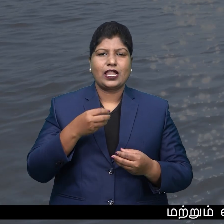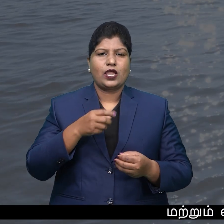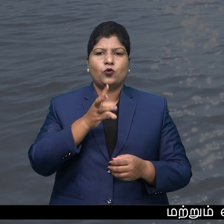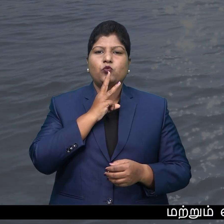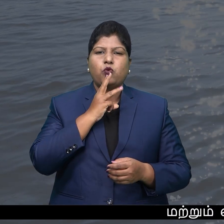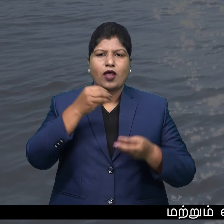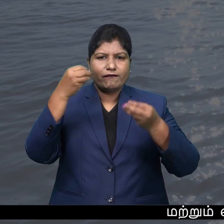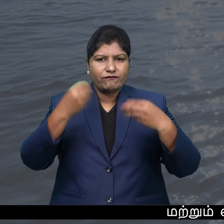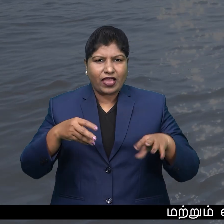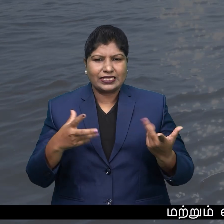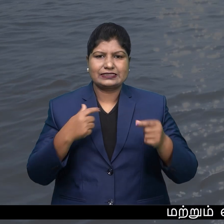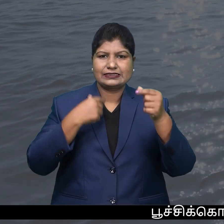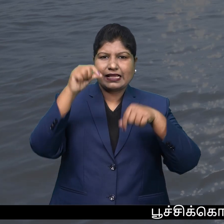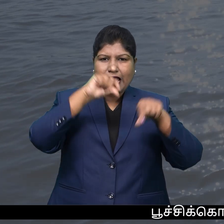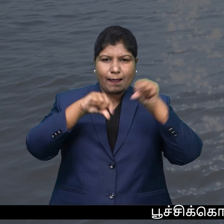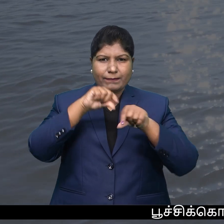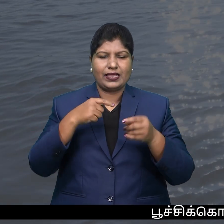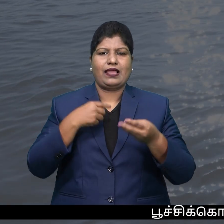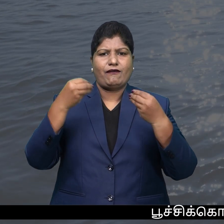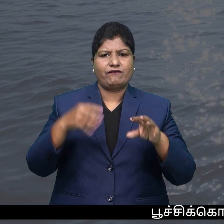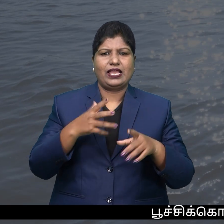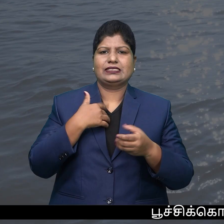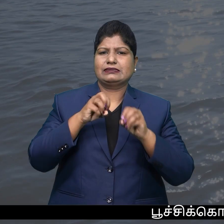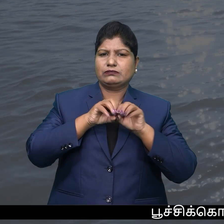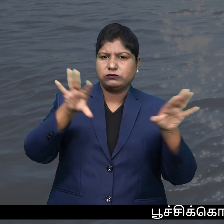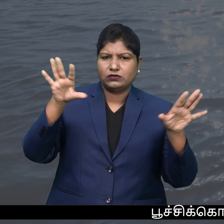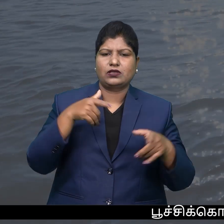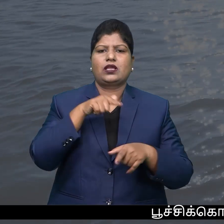மற்றும் விவசாயத்தில் பூச்சிக்கொல்லிகள் மற்றும்